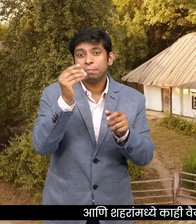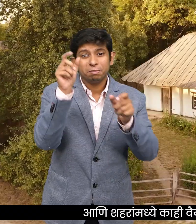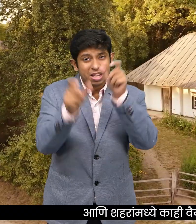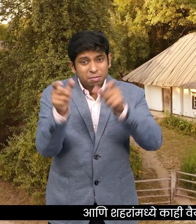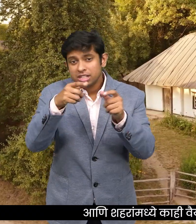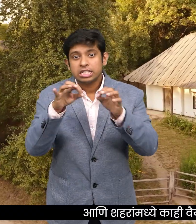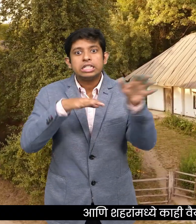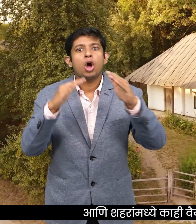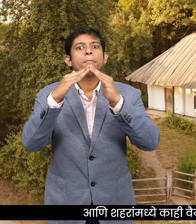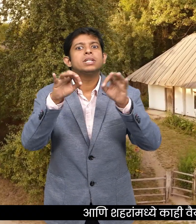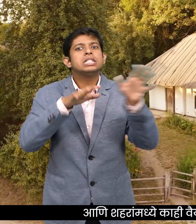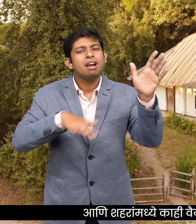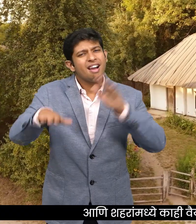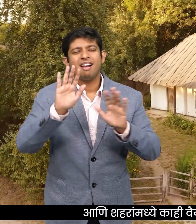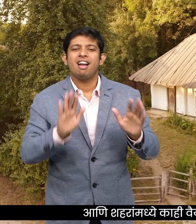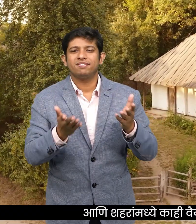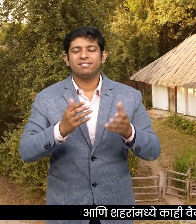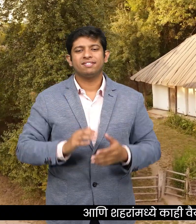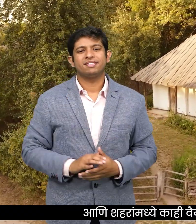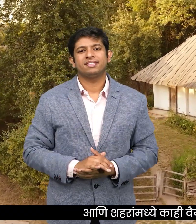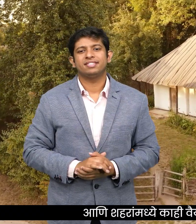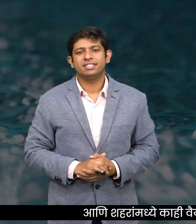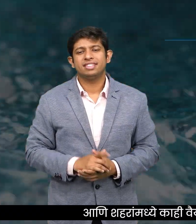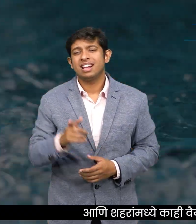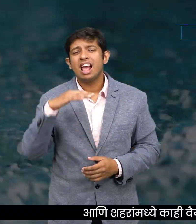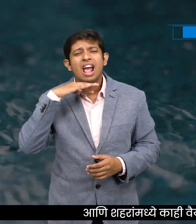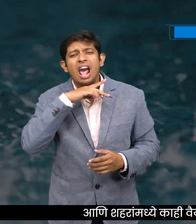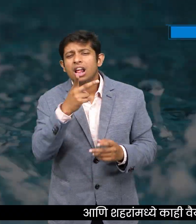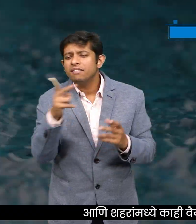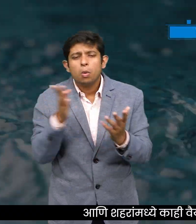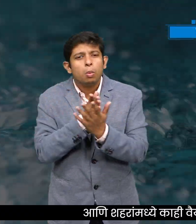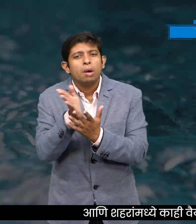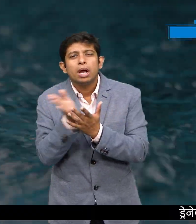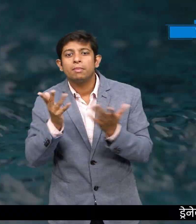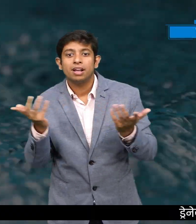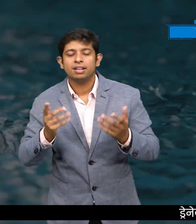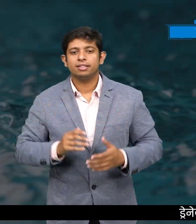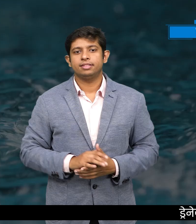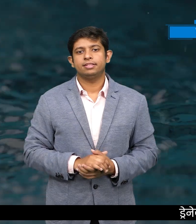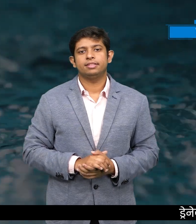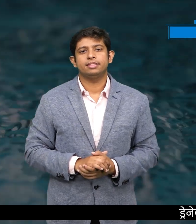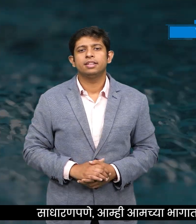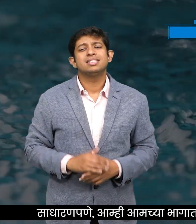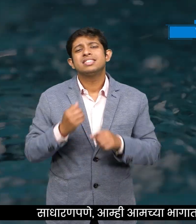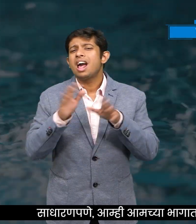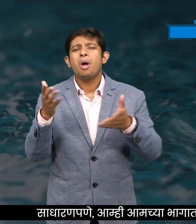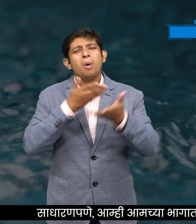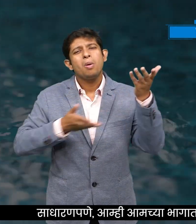आणि शहरांमध्ये काही वैयक्तिक घरांमध्ये वापरले जातात. ड्रेनेजचे प्रकार: